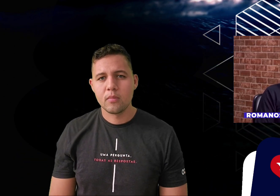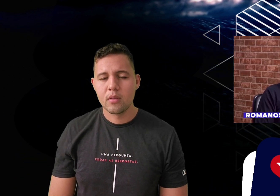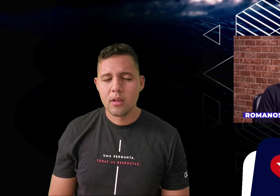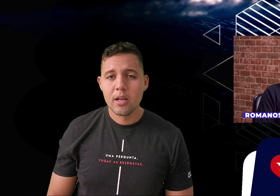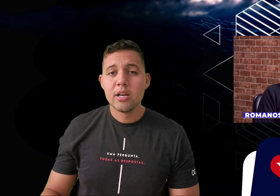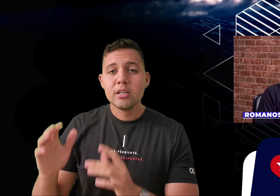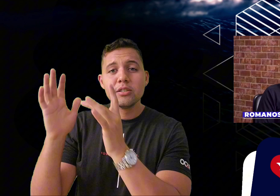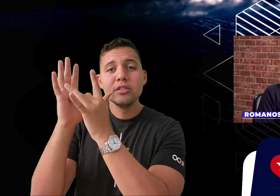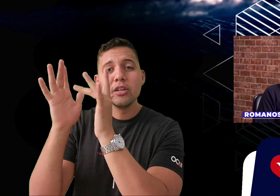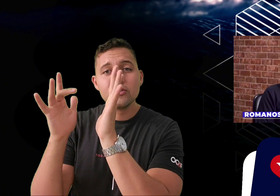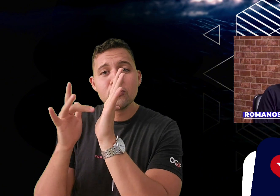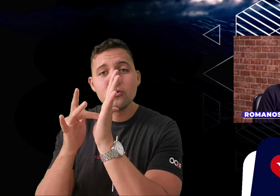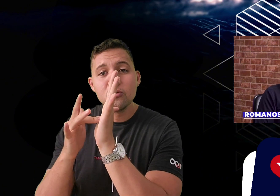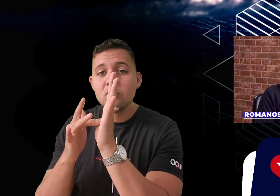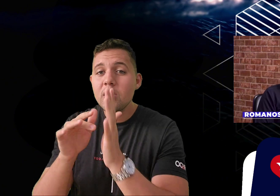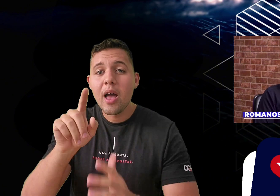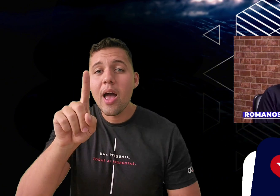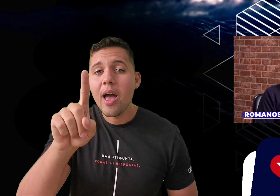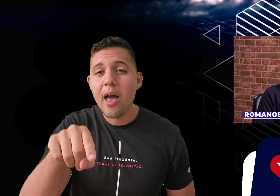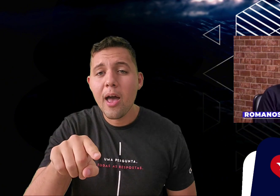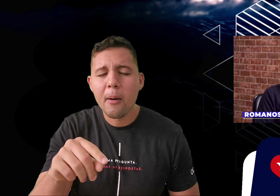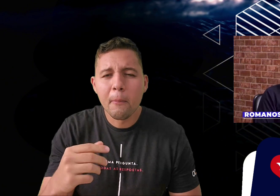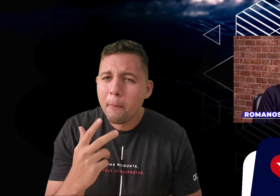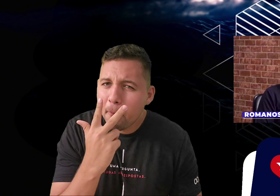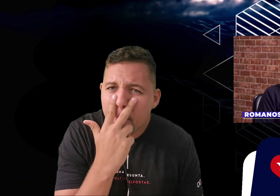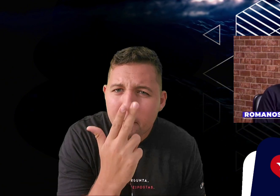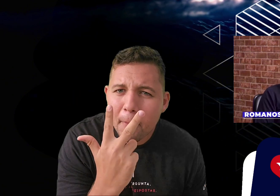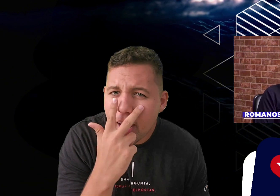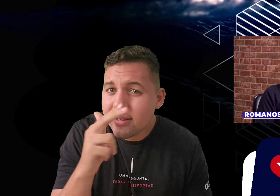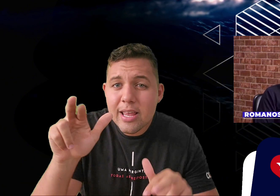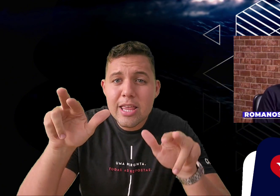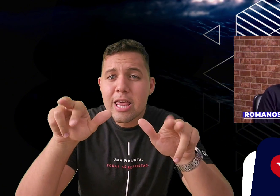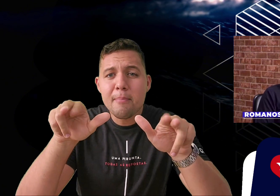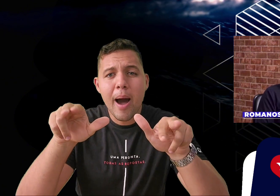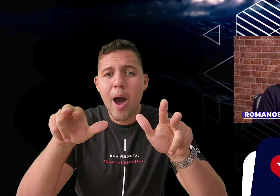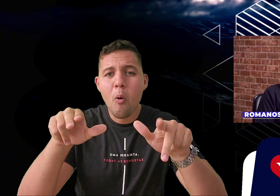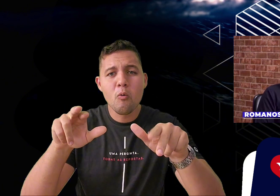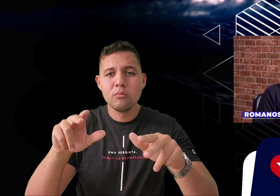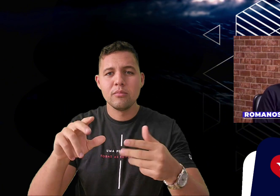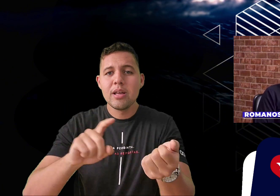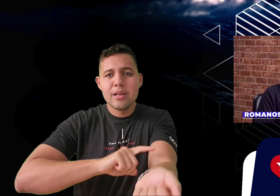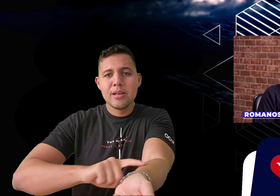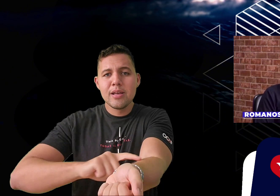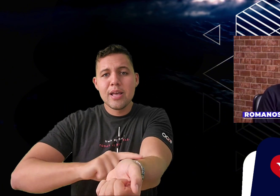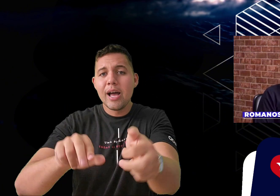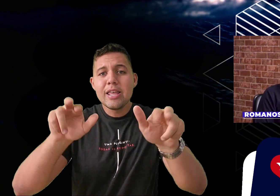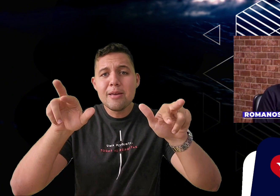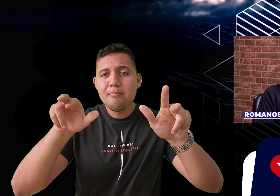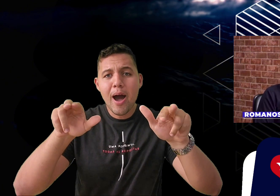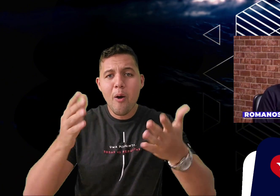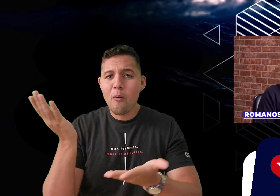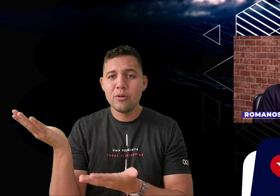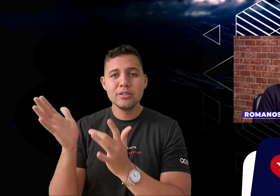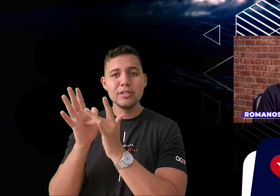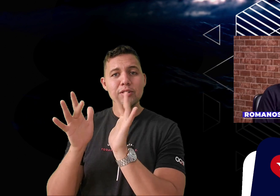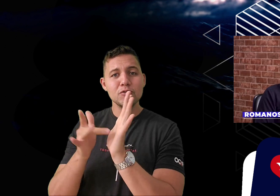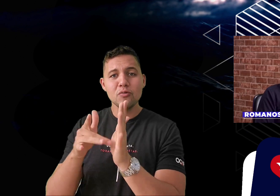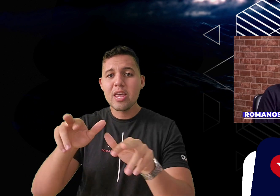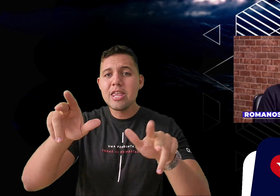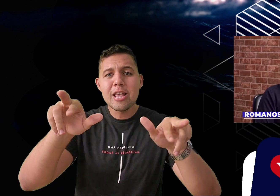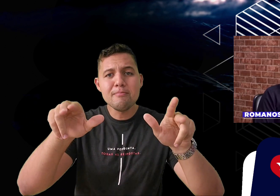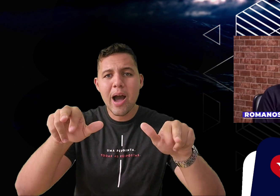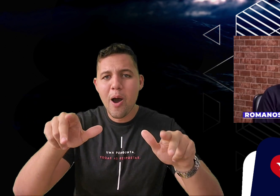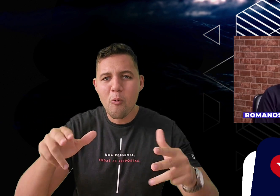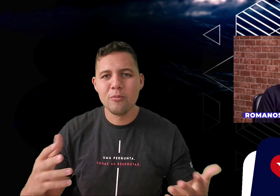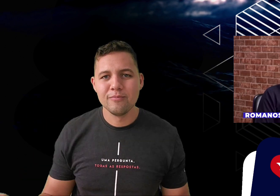Pois a Bíblia diz que nós somos co-herdeiros do Pai com Cristo. Ou